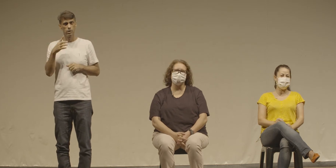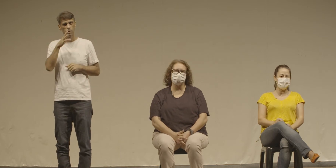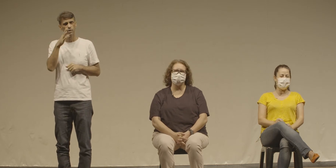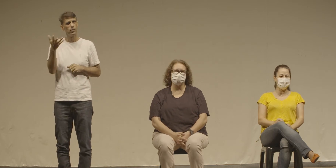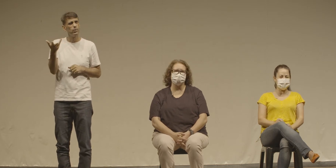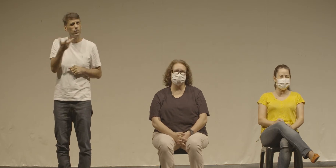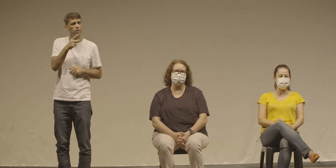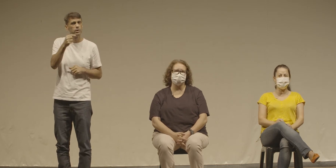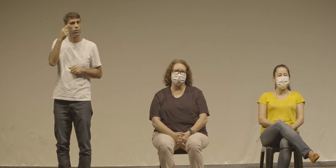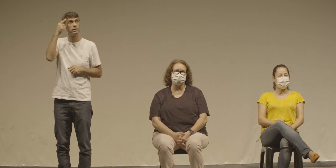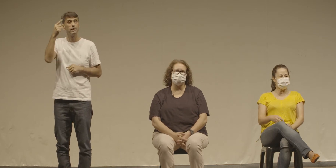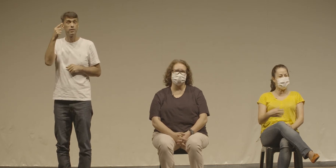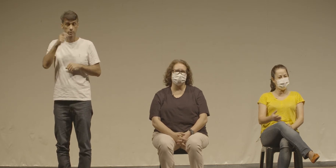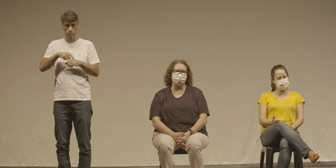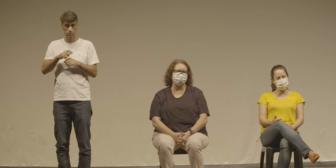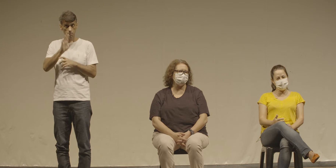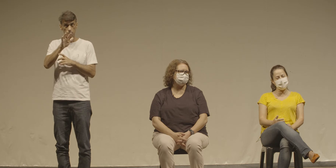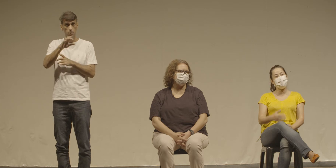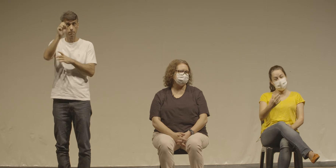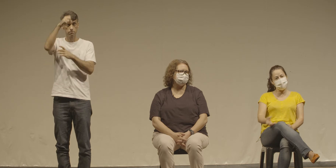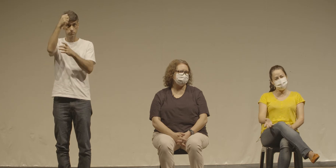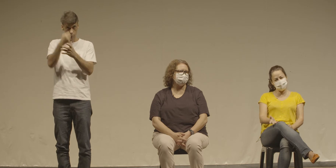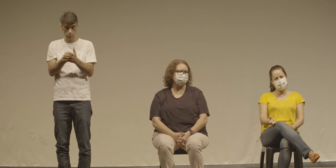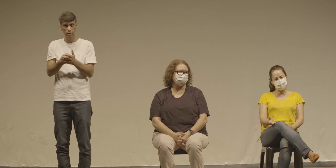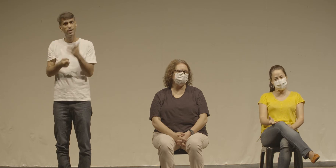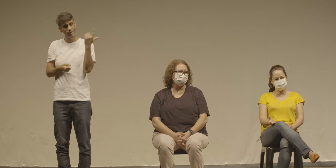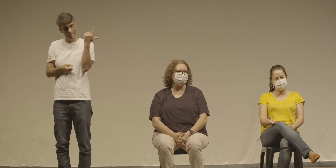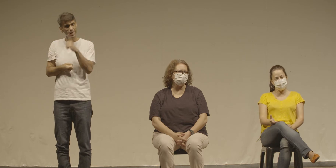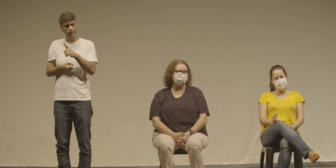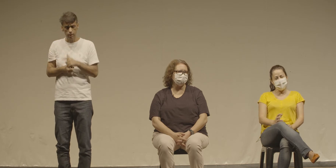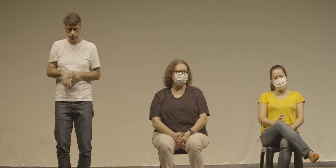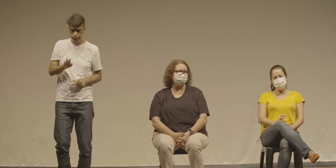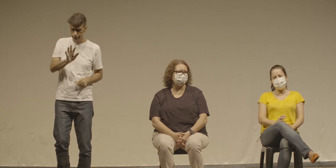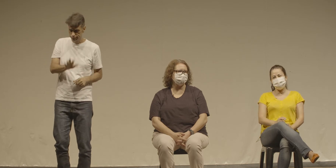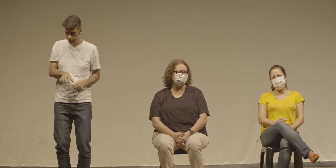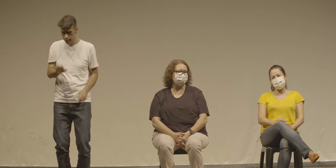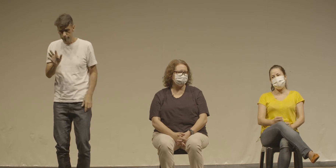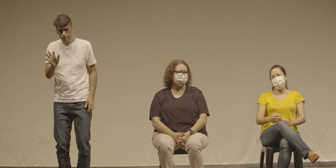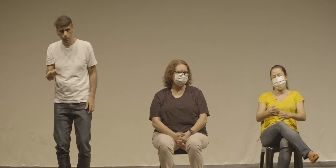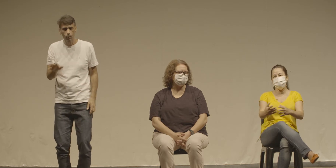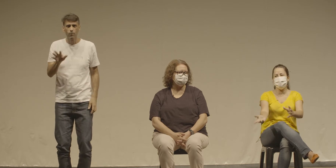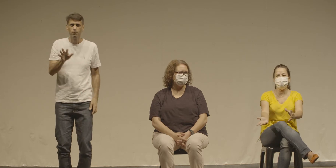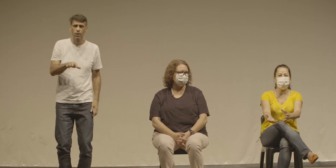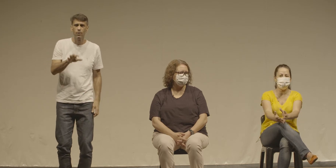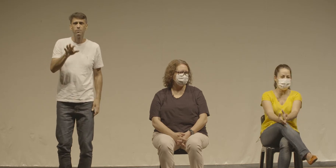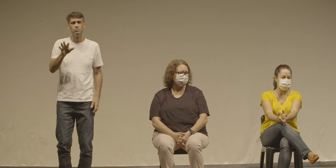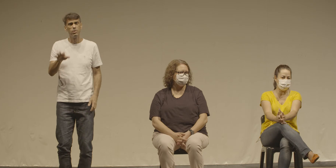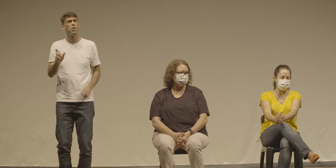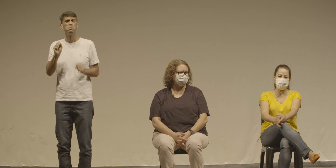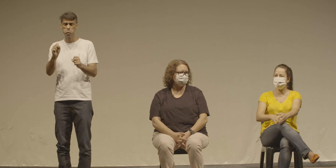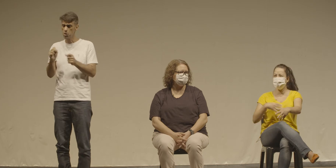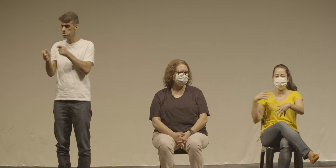ter essa ideia dessa cena e conseguir fazer com que ela realmente realizasse. Porque, assim, a gente podia só